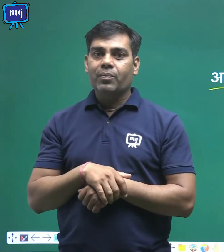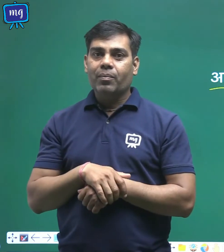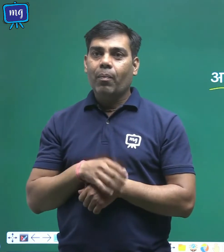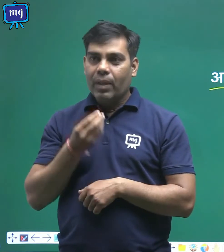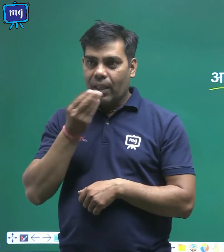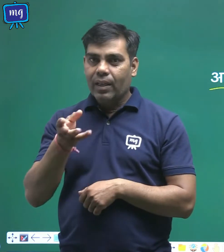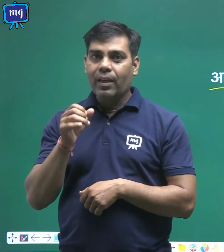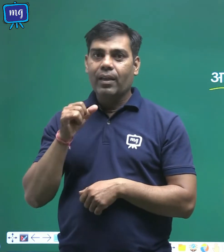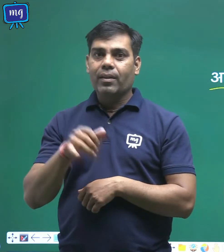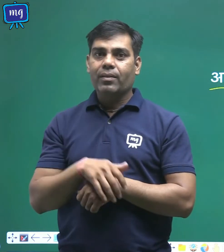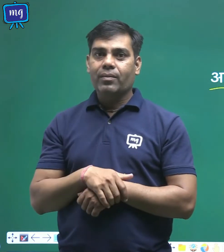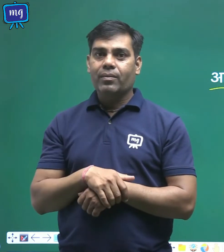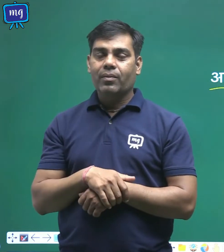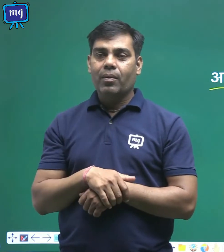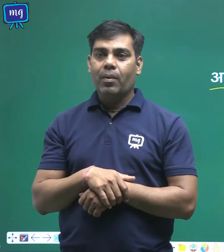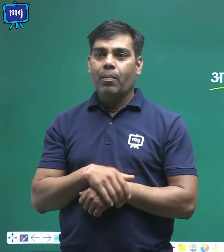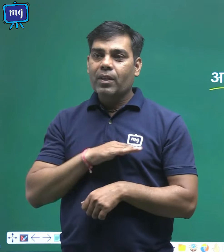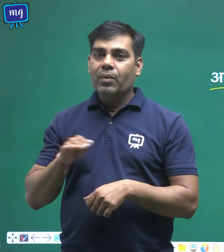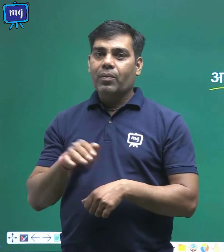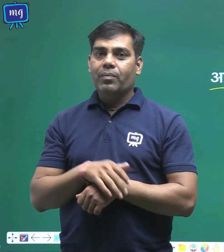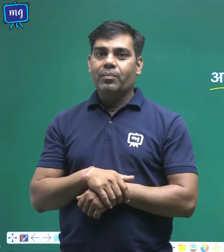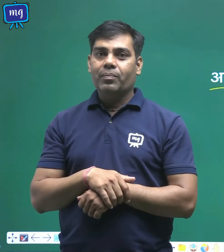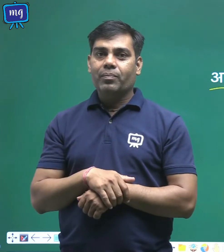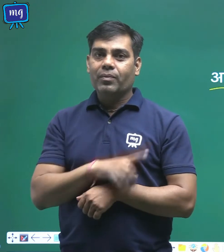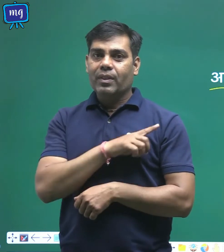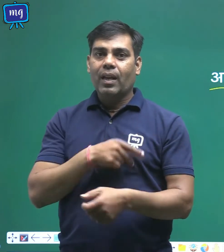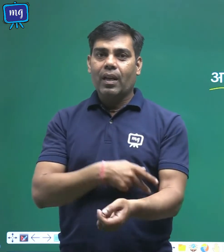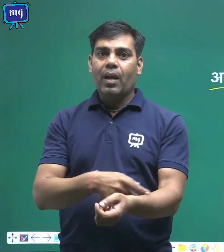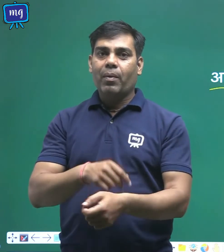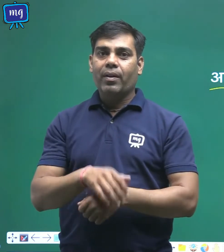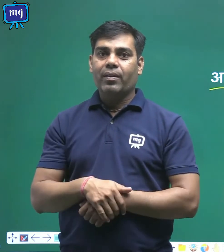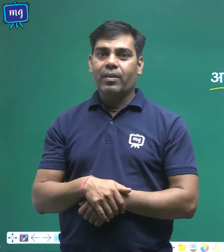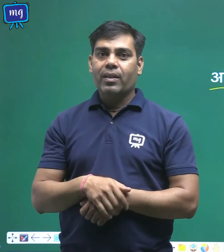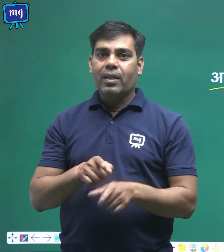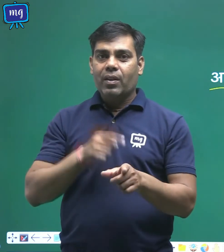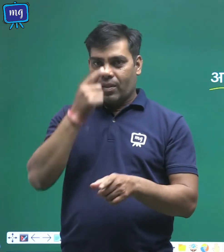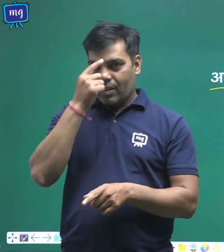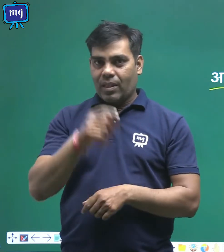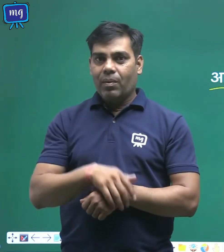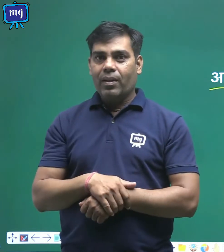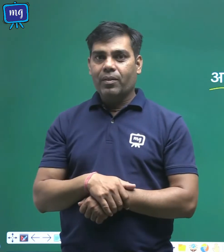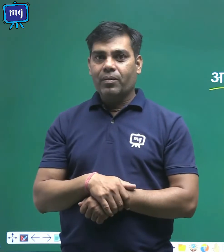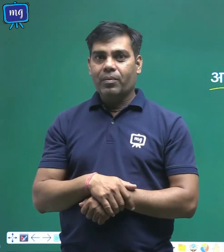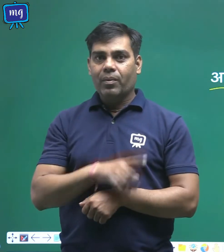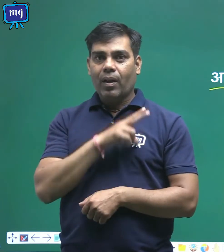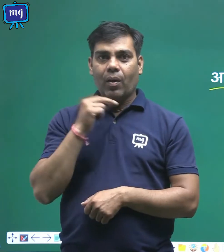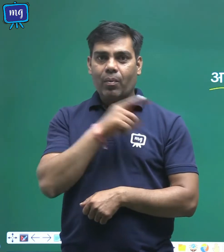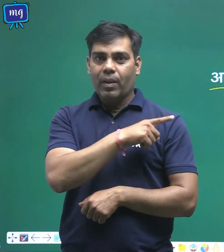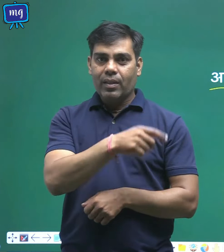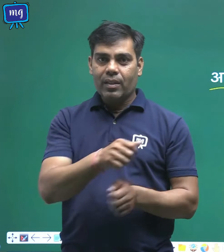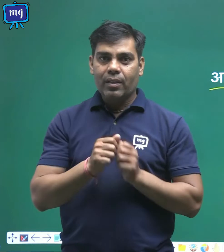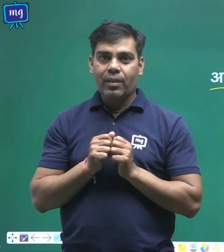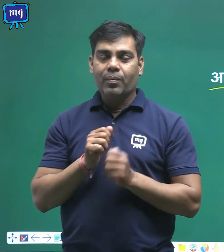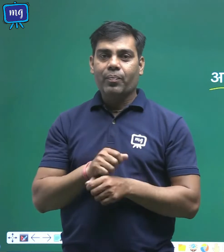बताएंगे। बच्चों, मेरा नाम है योगेश कुमार तंवर और मेरे साथ